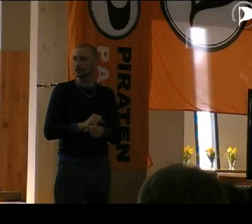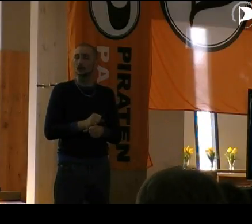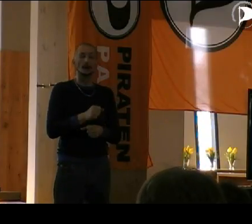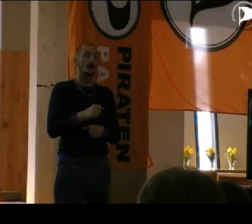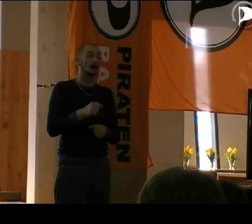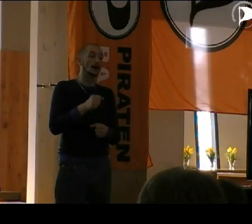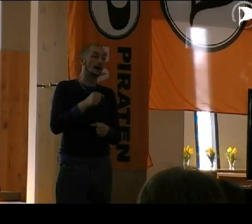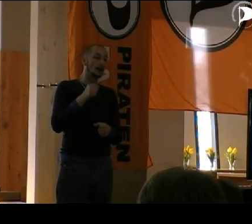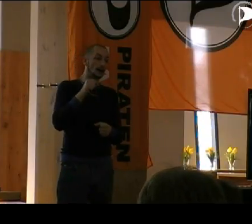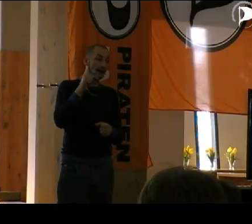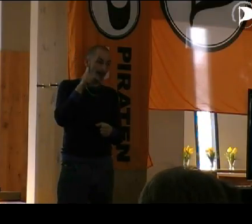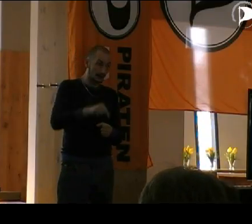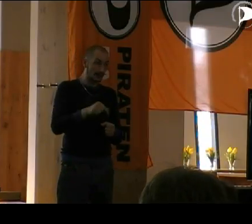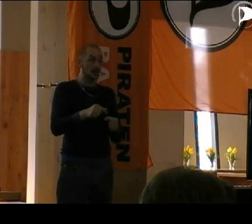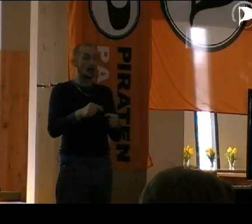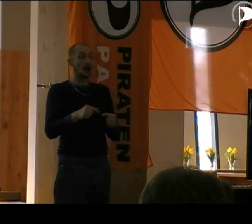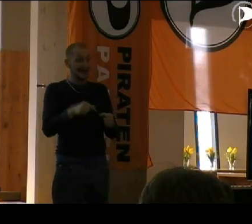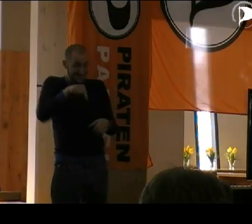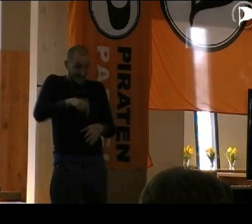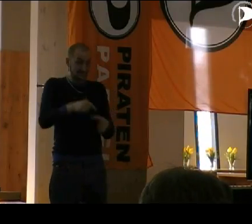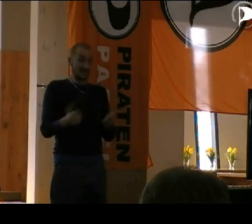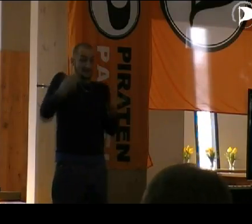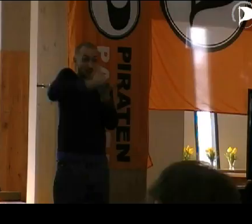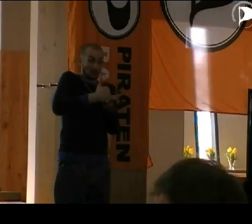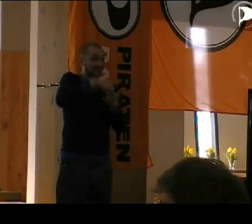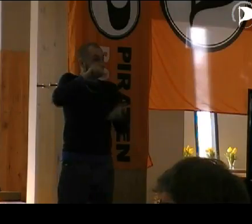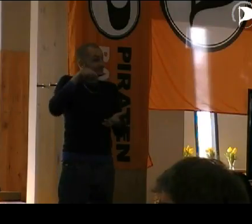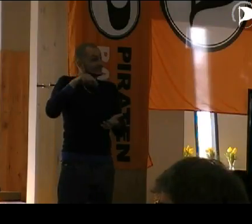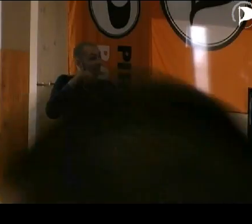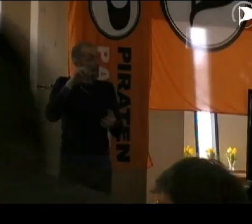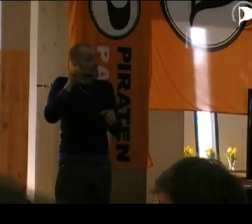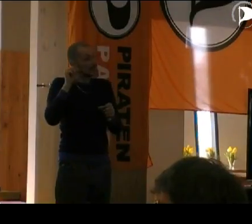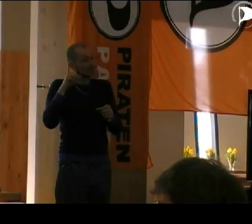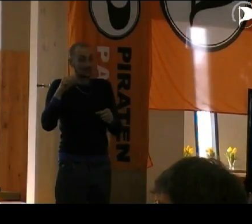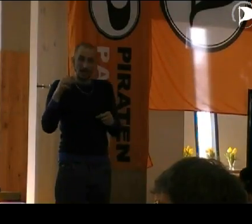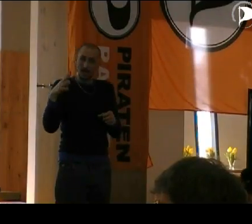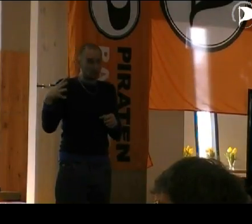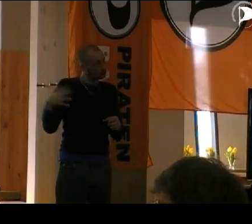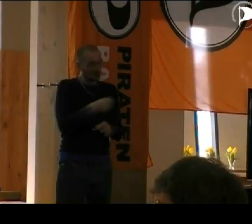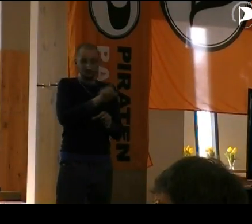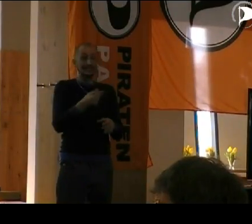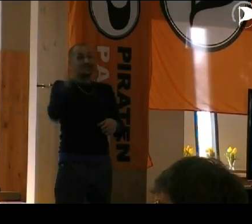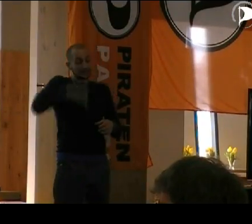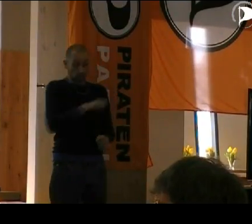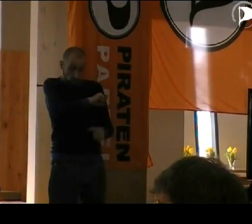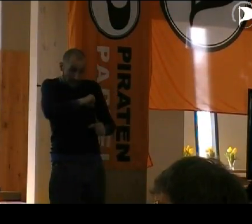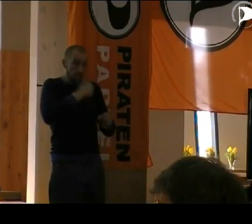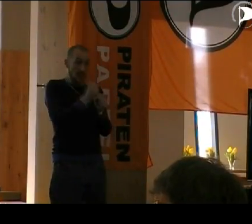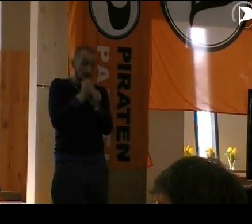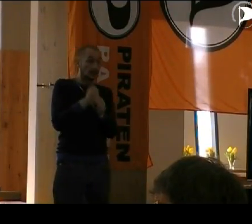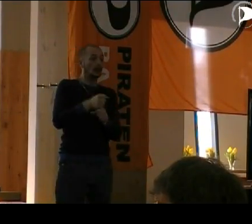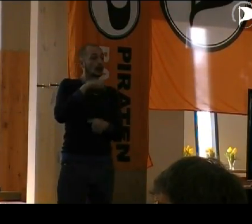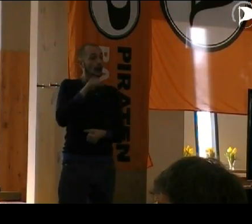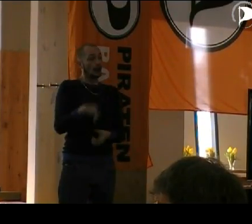wegen der aktuellen forschung die nächsten gerade im prinzip nicht im august waren natürlich zu diesen zeiten gesehen ein paar weil